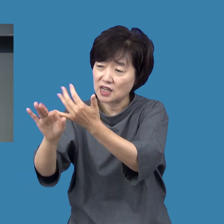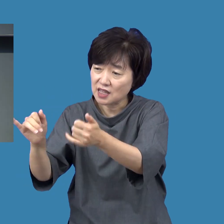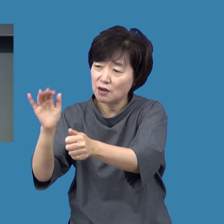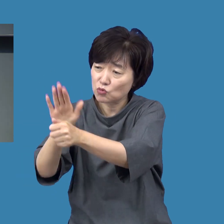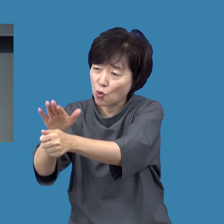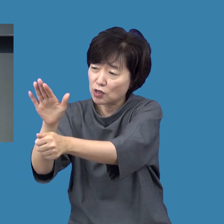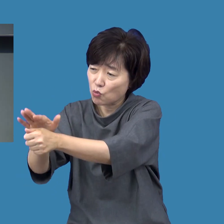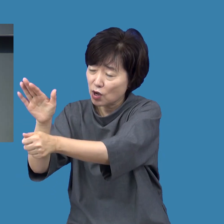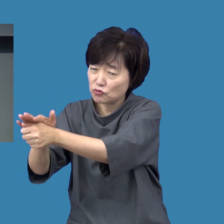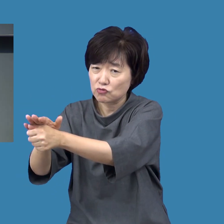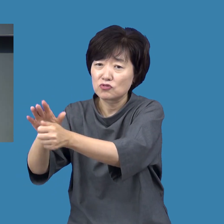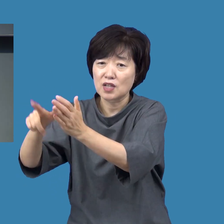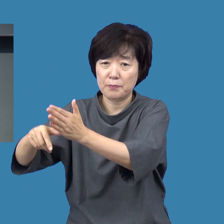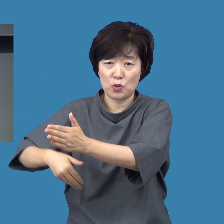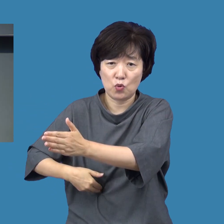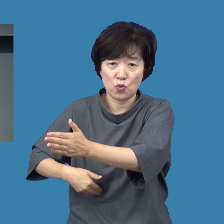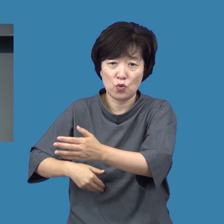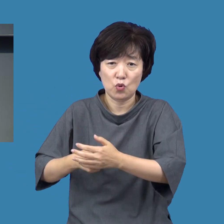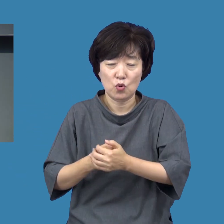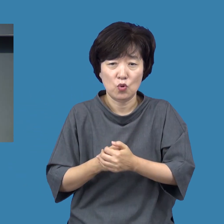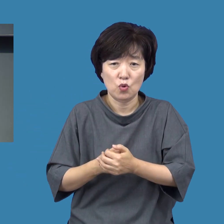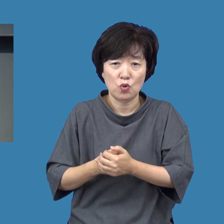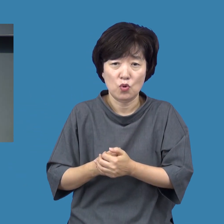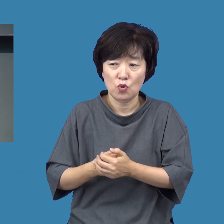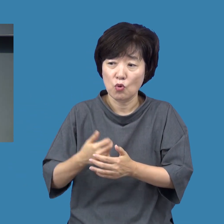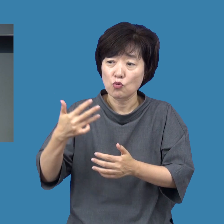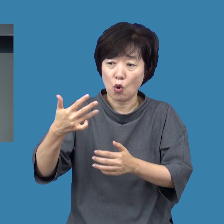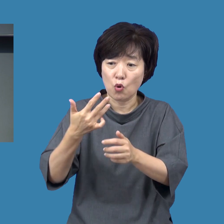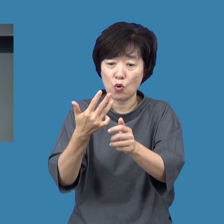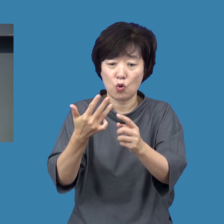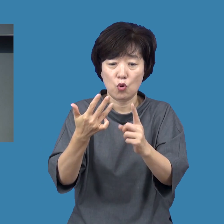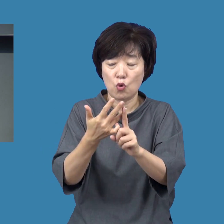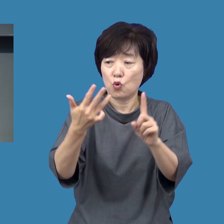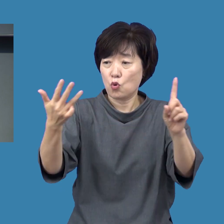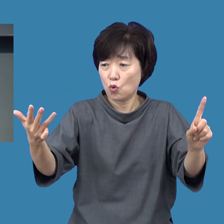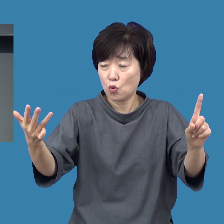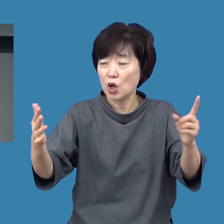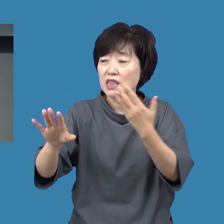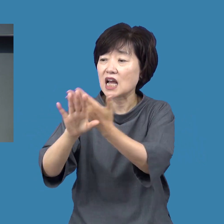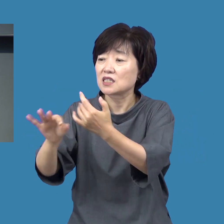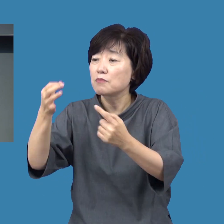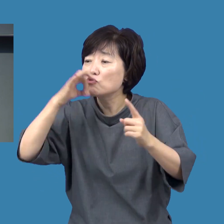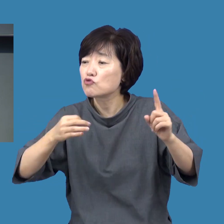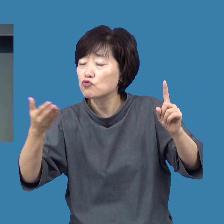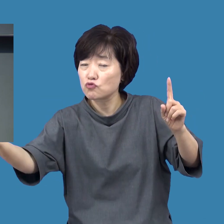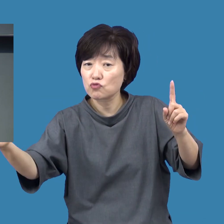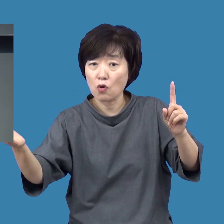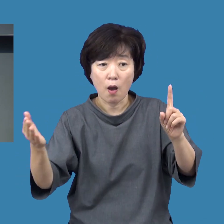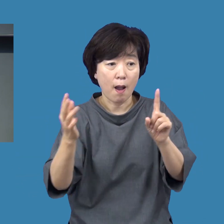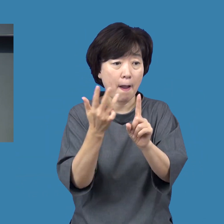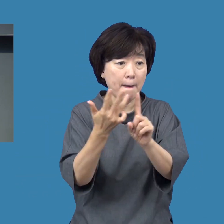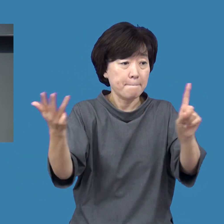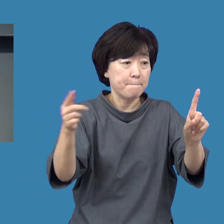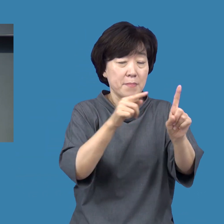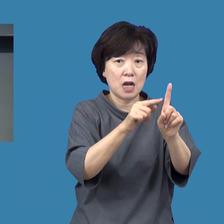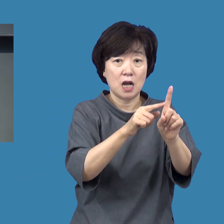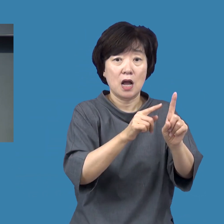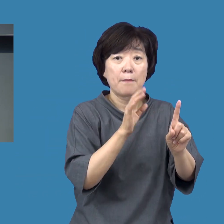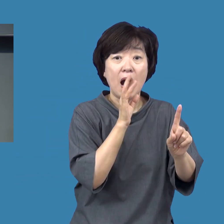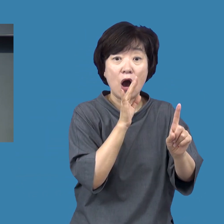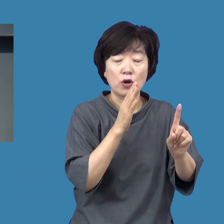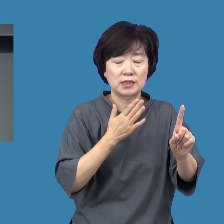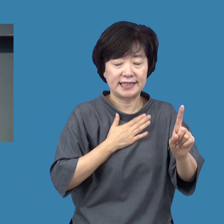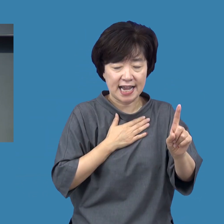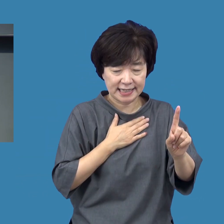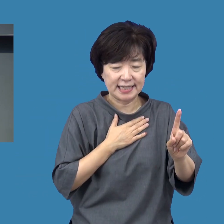거고요. 그러니까 다른 8가지 은사는 다 다른 사람에게 어떤 유익을 주는 건데 방언의 은사만 유일하게 자기